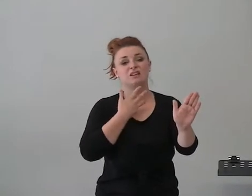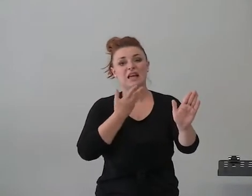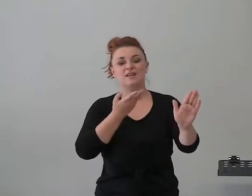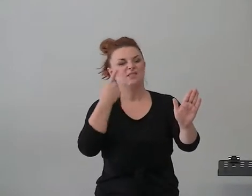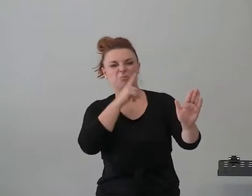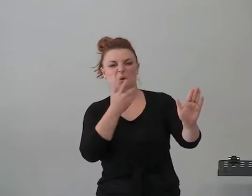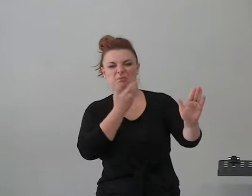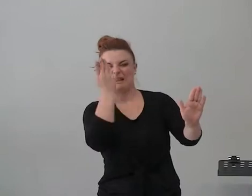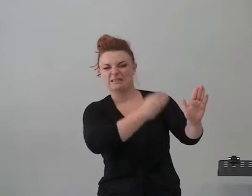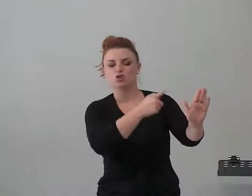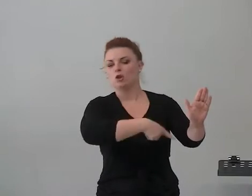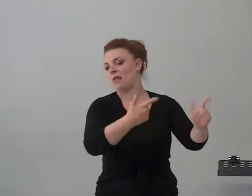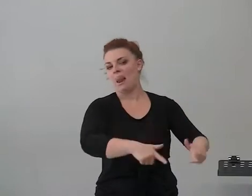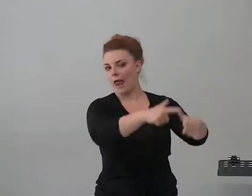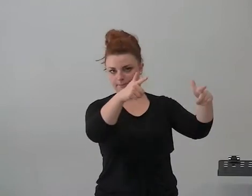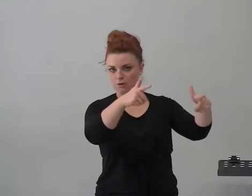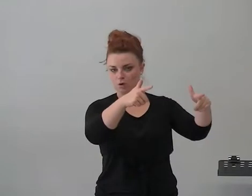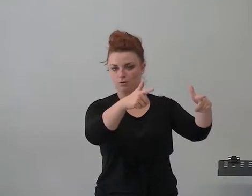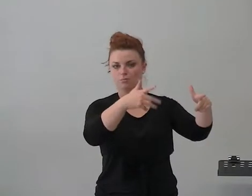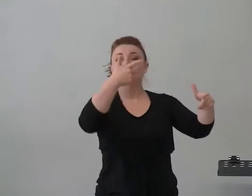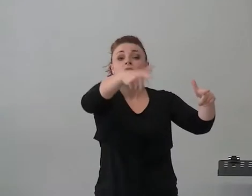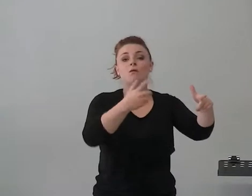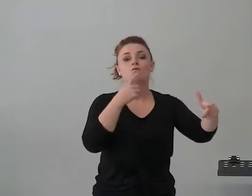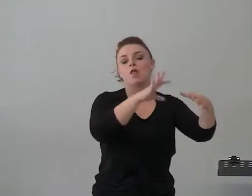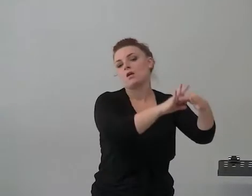Il contesto è, Simone,